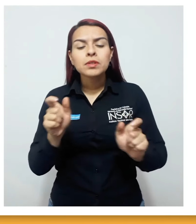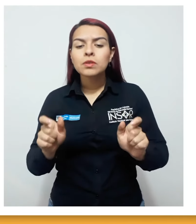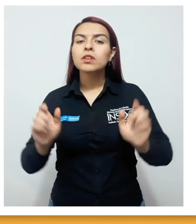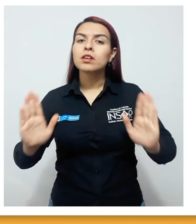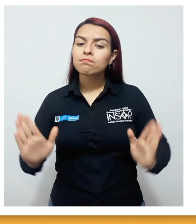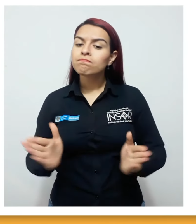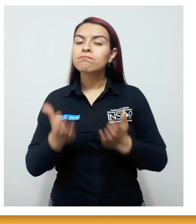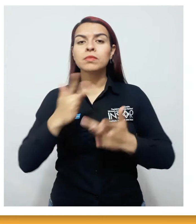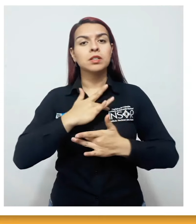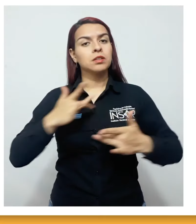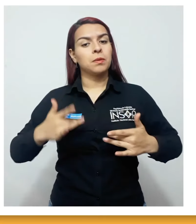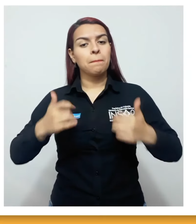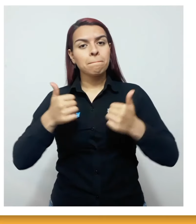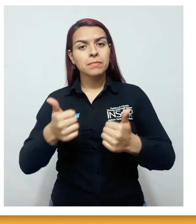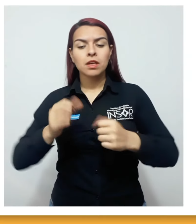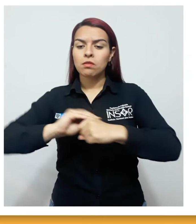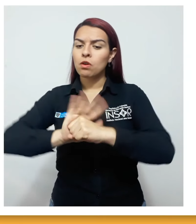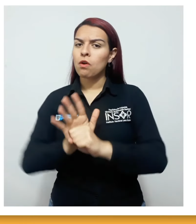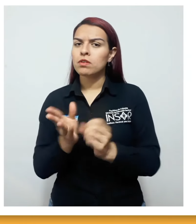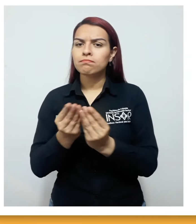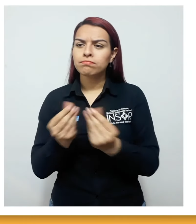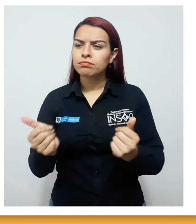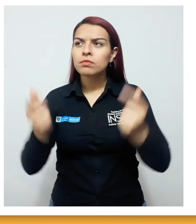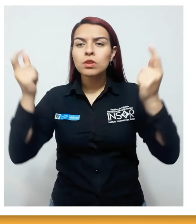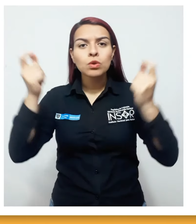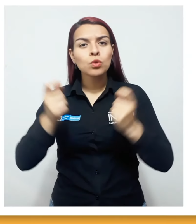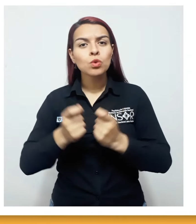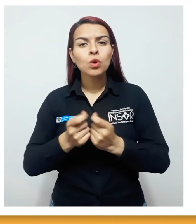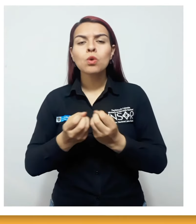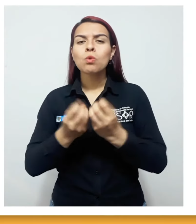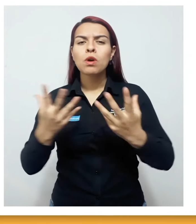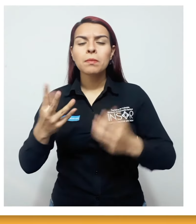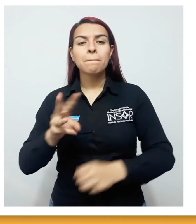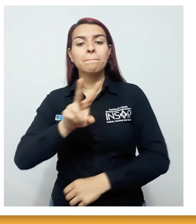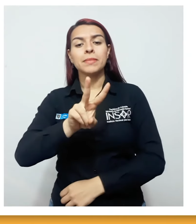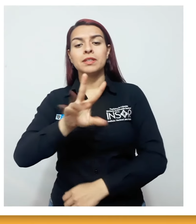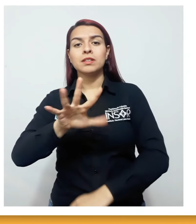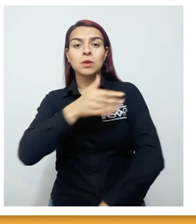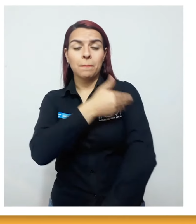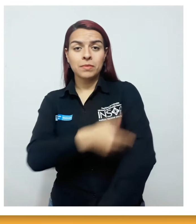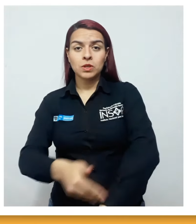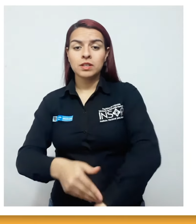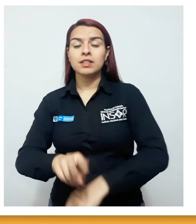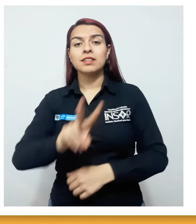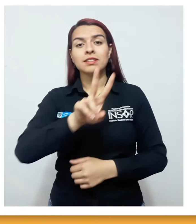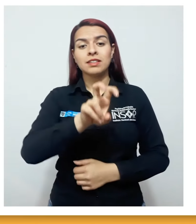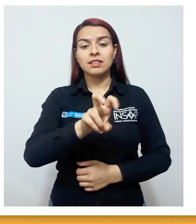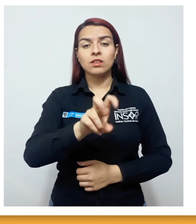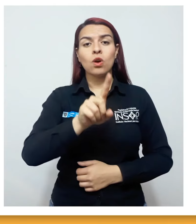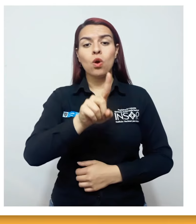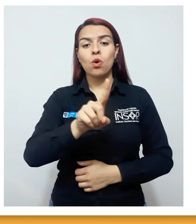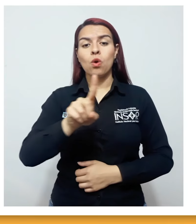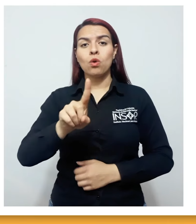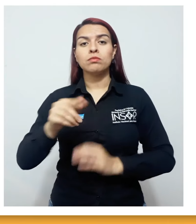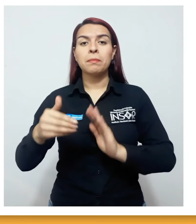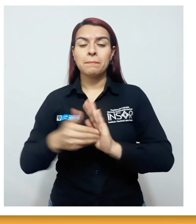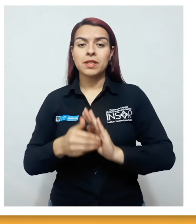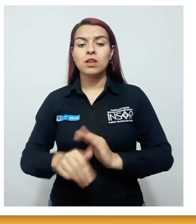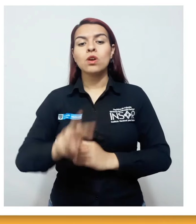Número de personas recuperadas, 25,711